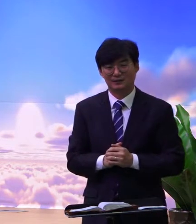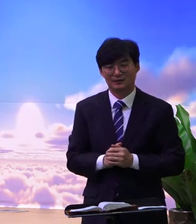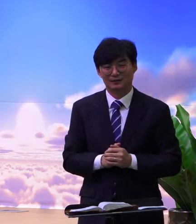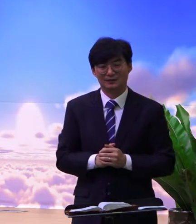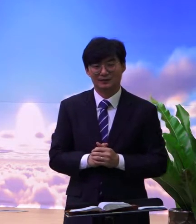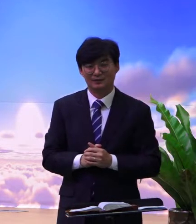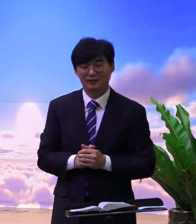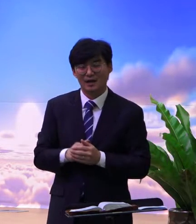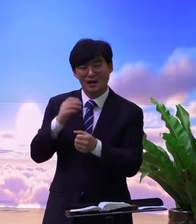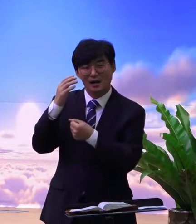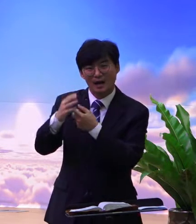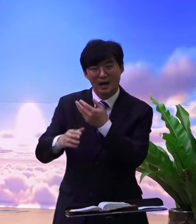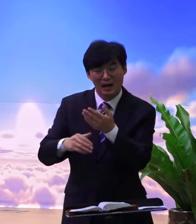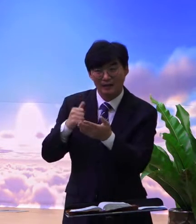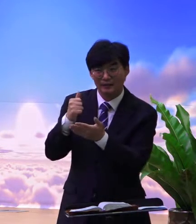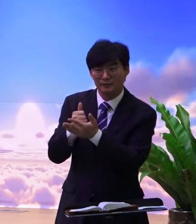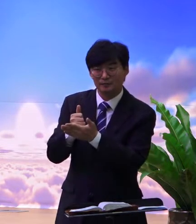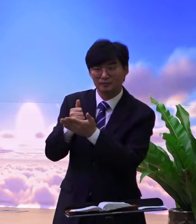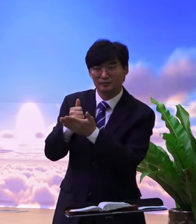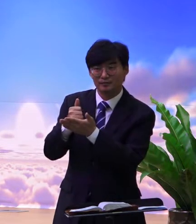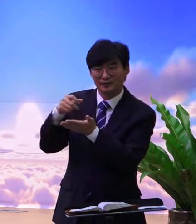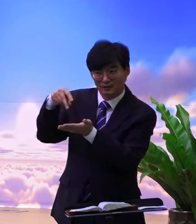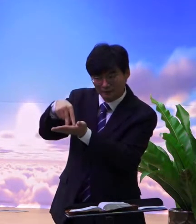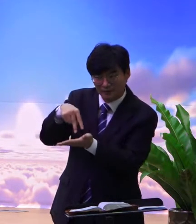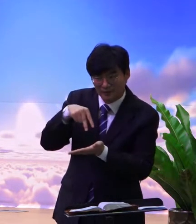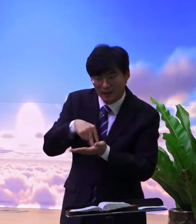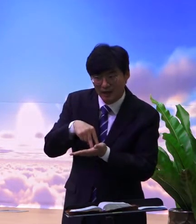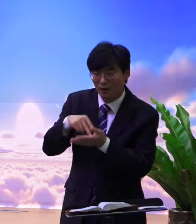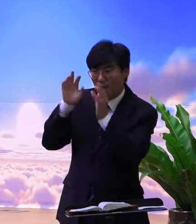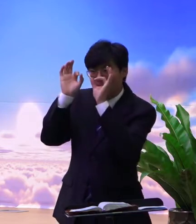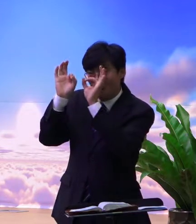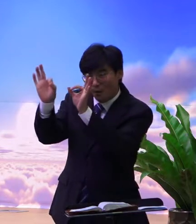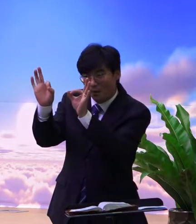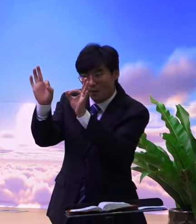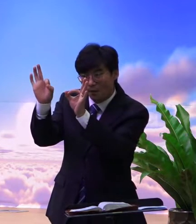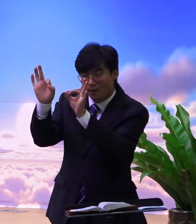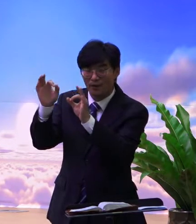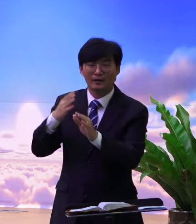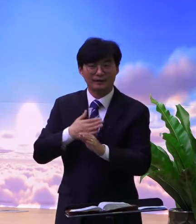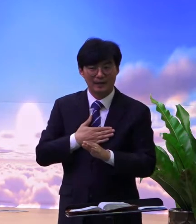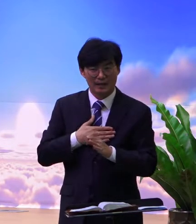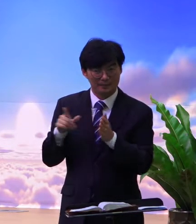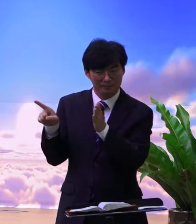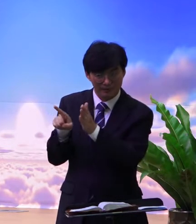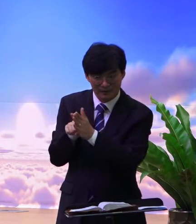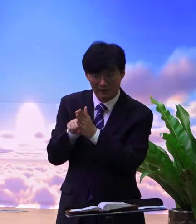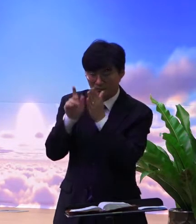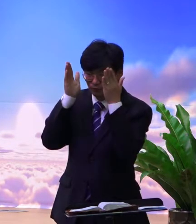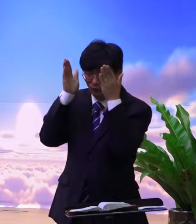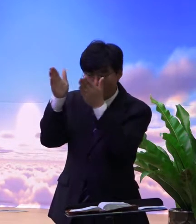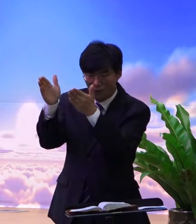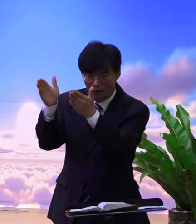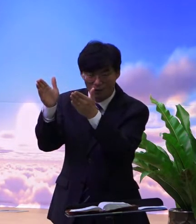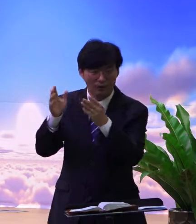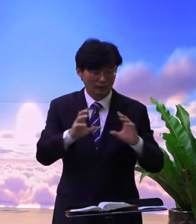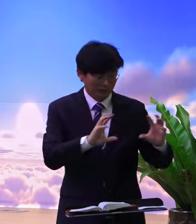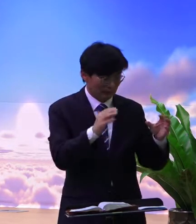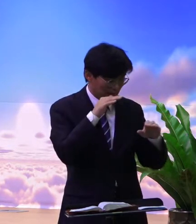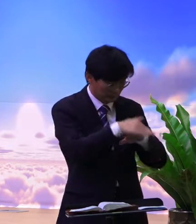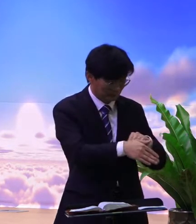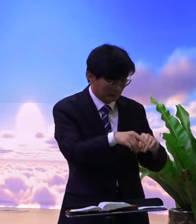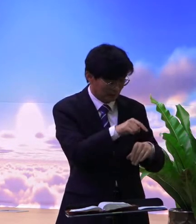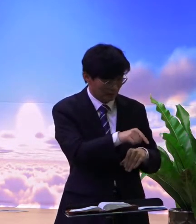그리고 하나님의 관점으로 내 삶을 바라볼 수 있게 해달라고, 내 마음을 들여다볼 수 있게 해달라고 기도해야